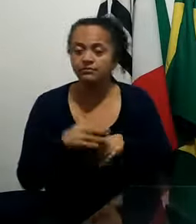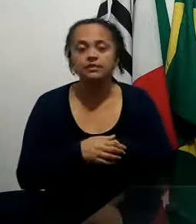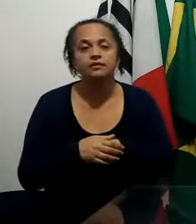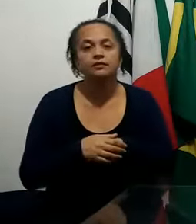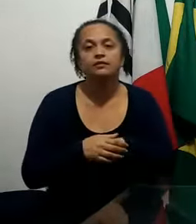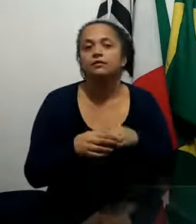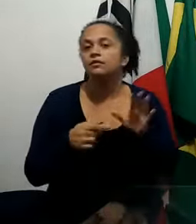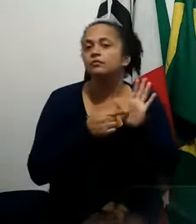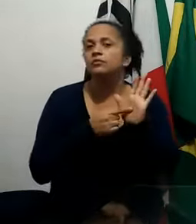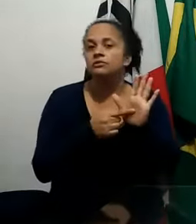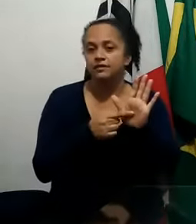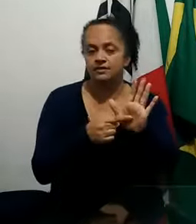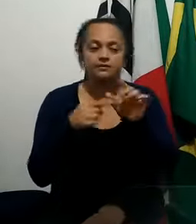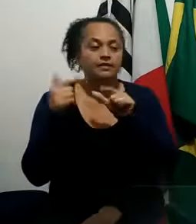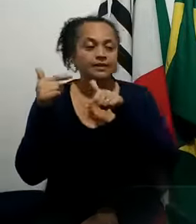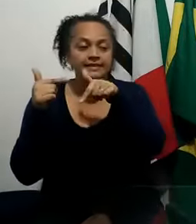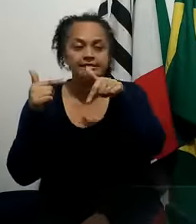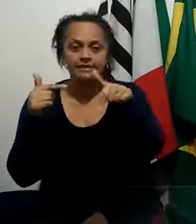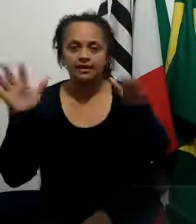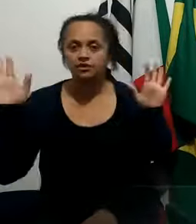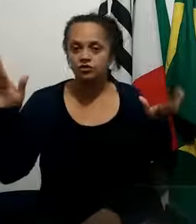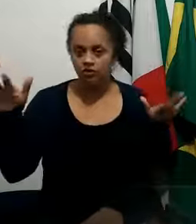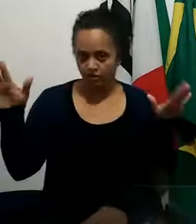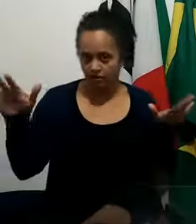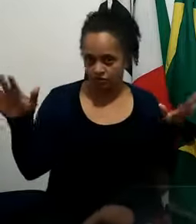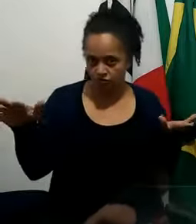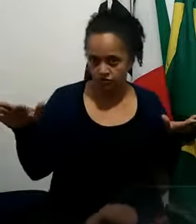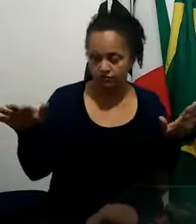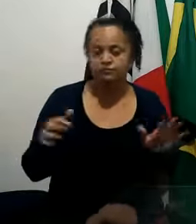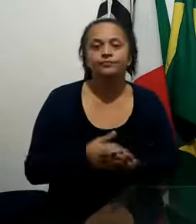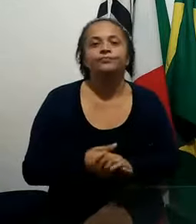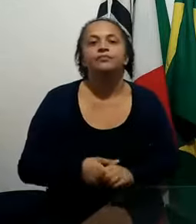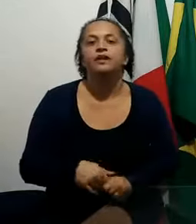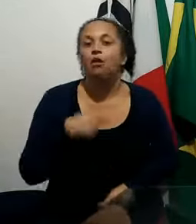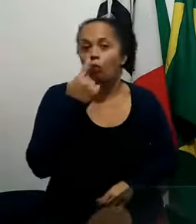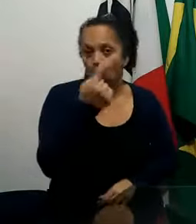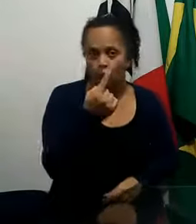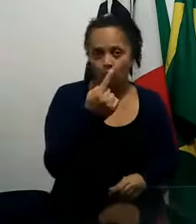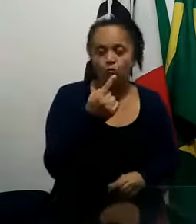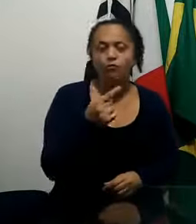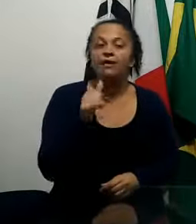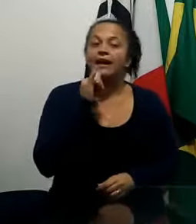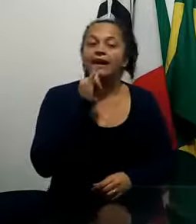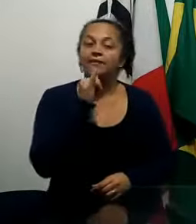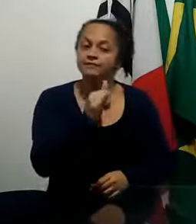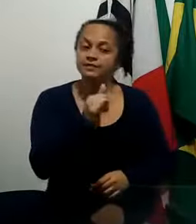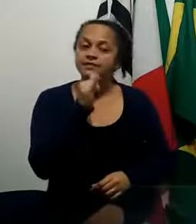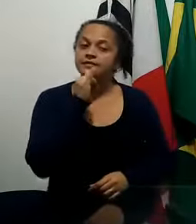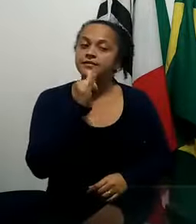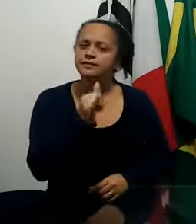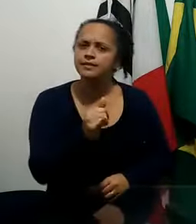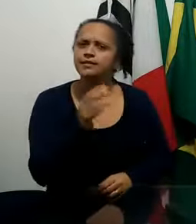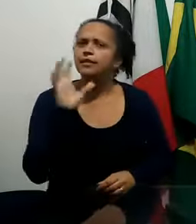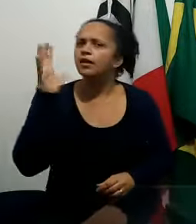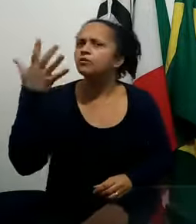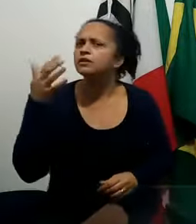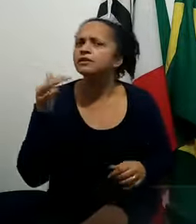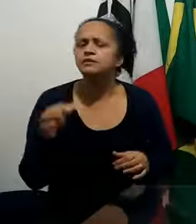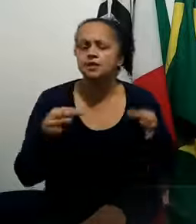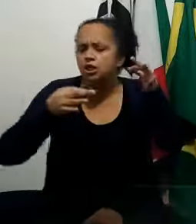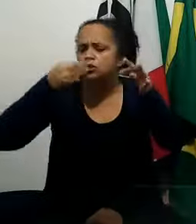traz 7 anjos. Cada anjo com uma trombeta, anunciando a ira e o juízo de